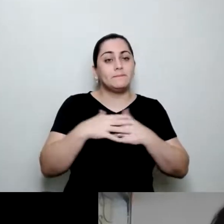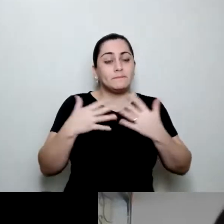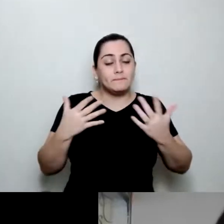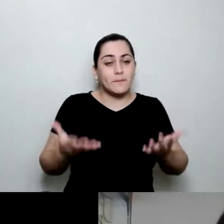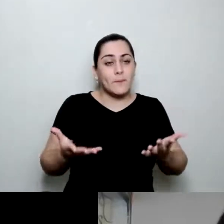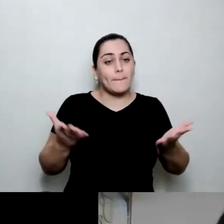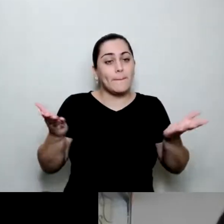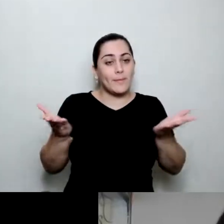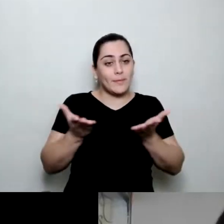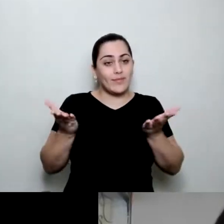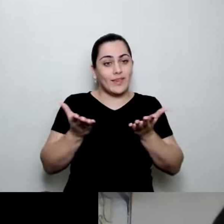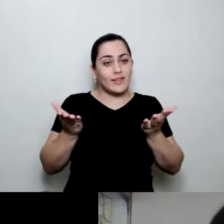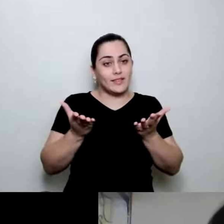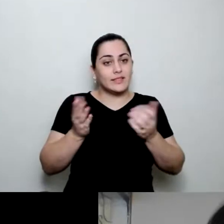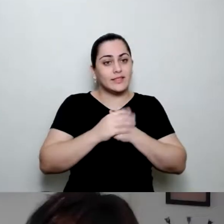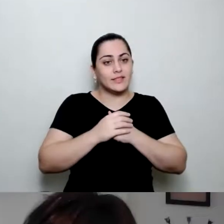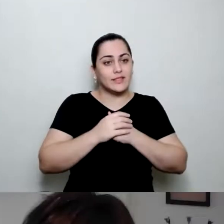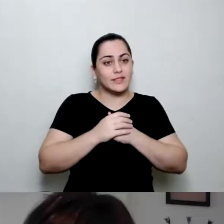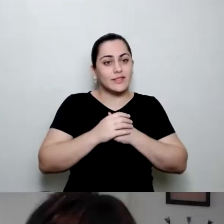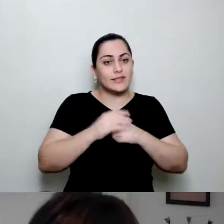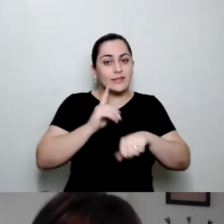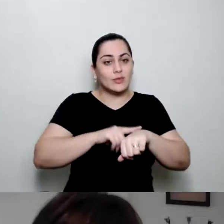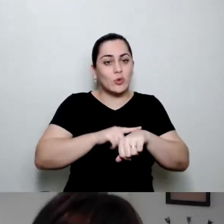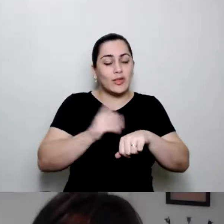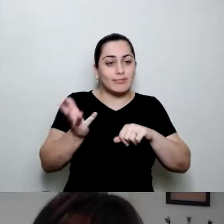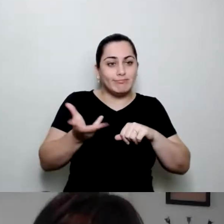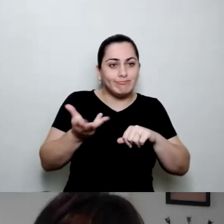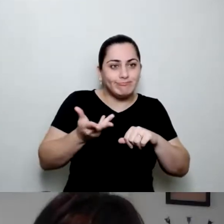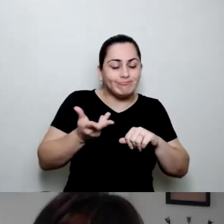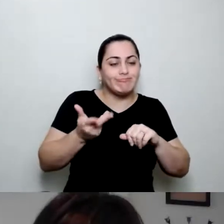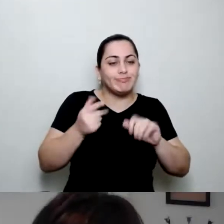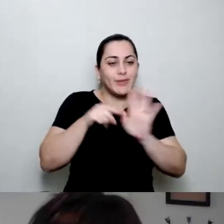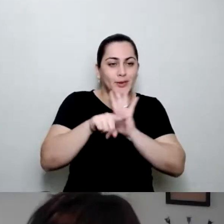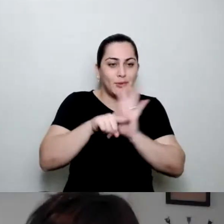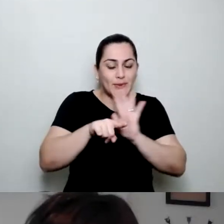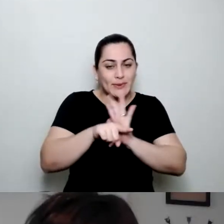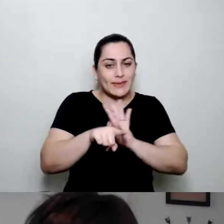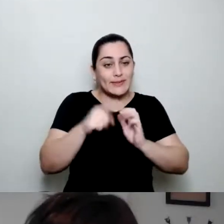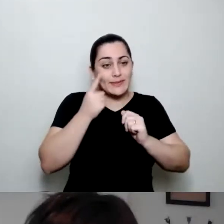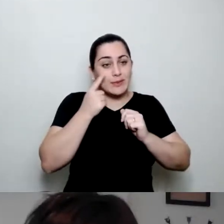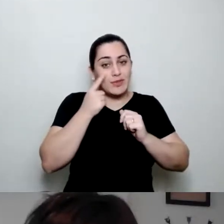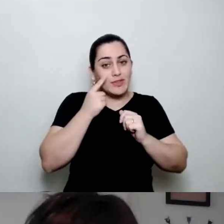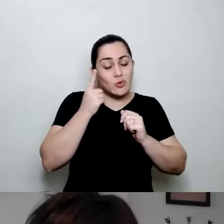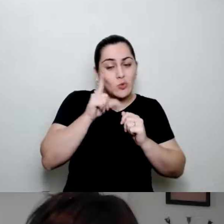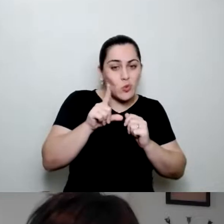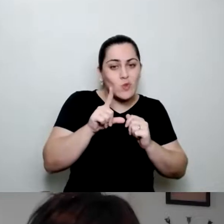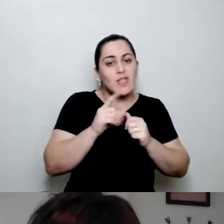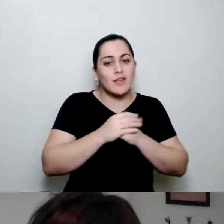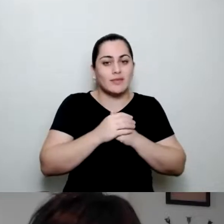Então, vamos lá, né? A gente está corridinho aqui para as perguntas. Vamos ver o que a gente consegue fazer nesse